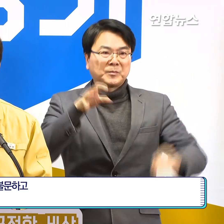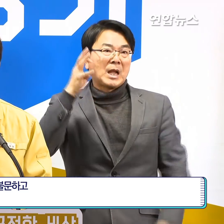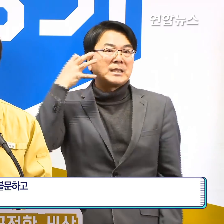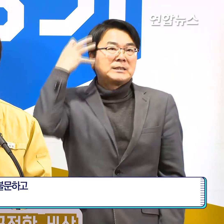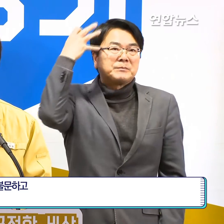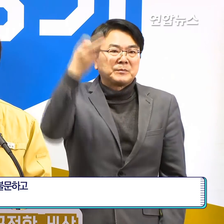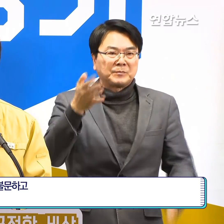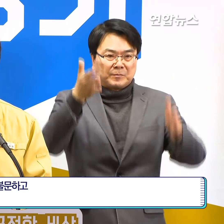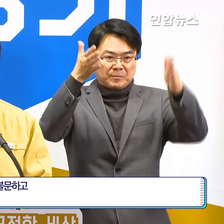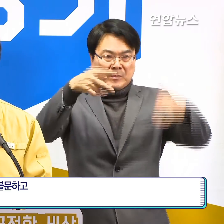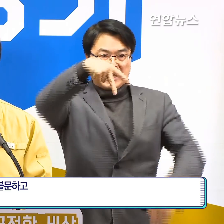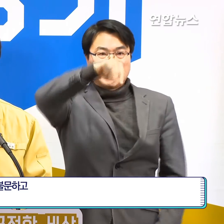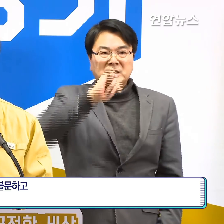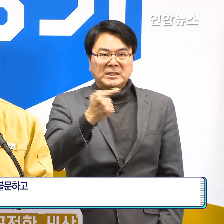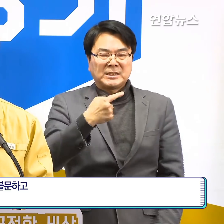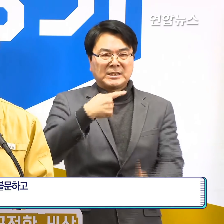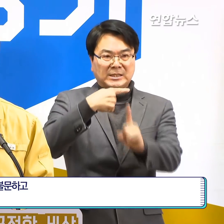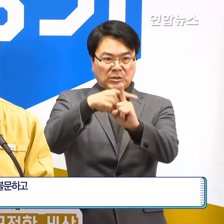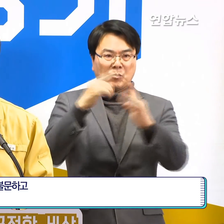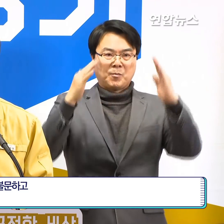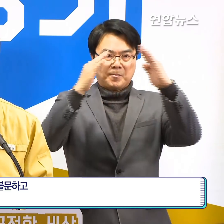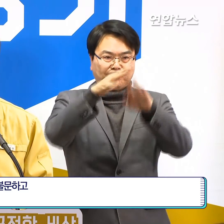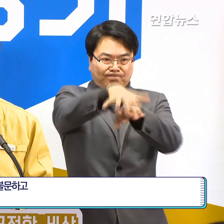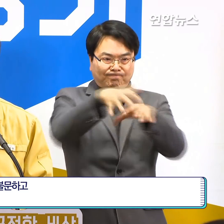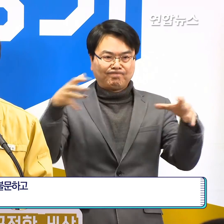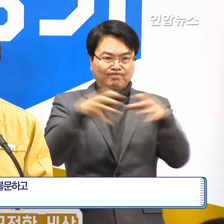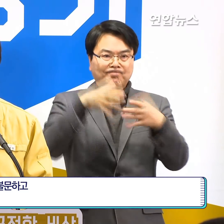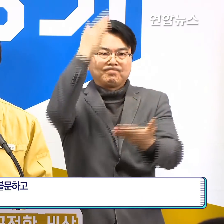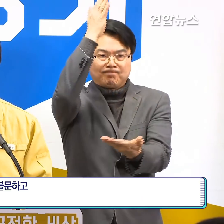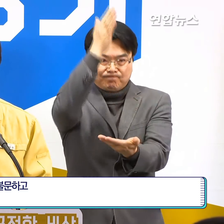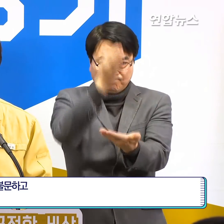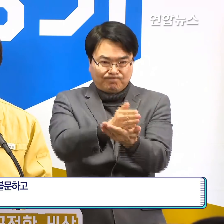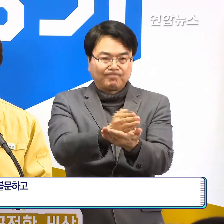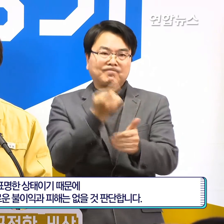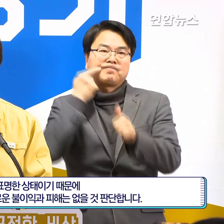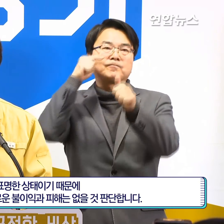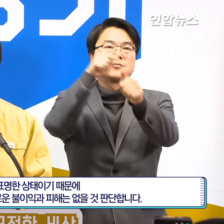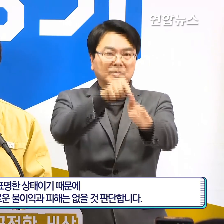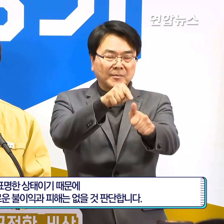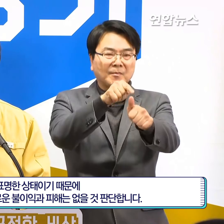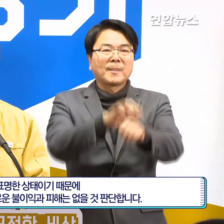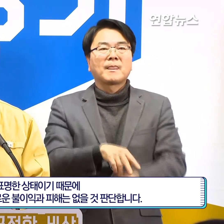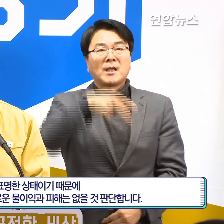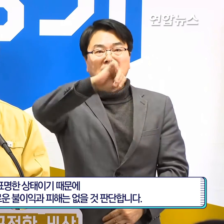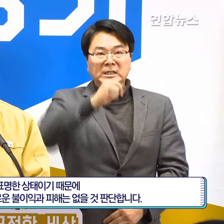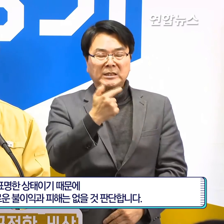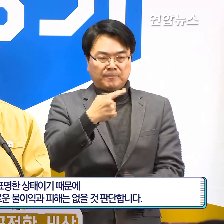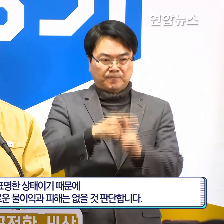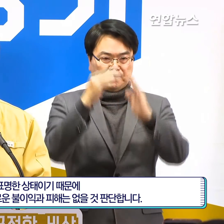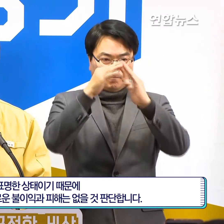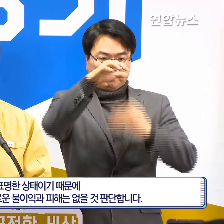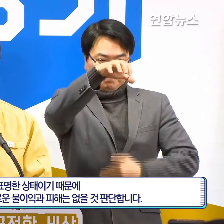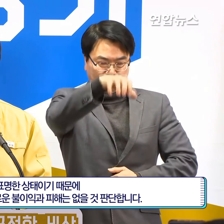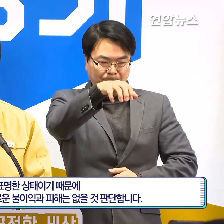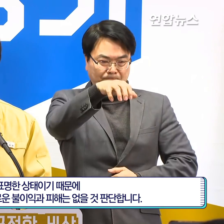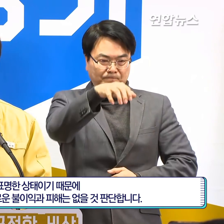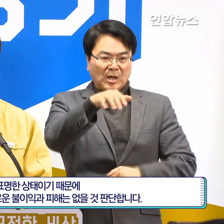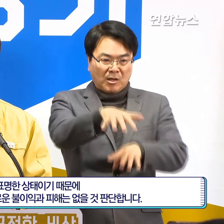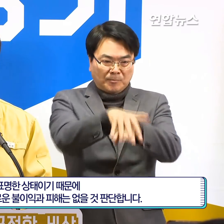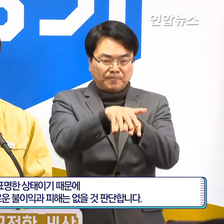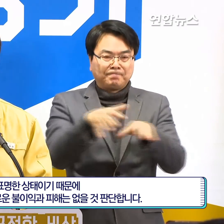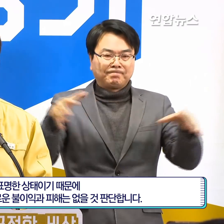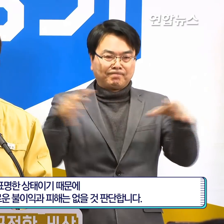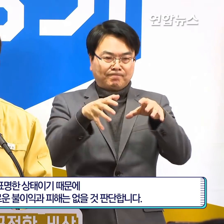14일간 신천지 교회 집회 금지를 명합니다. 신천지 측이 집회 중단 의사를